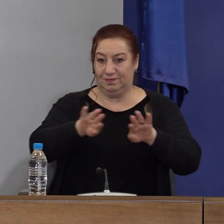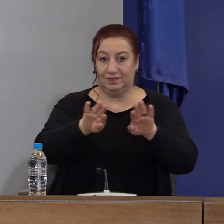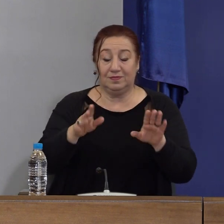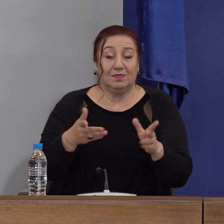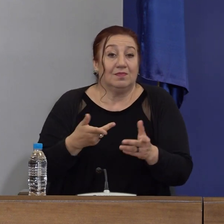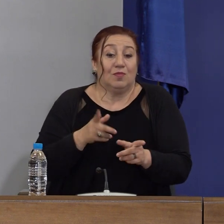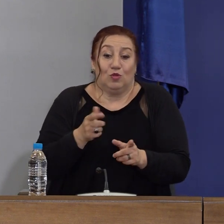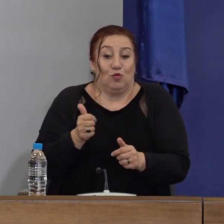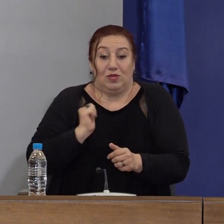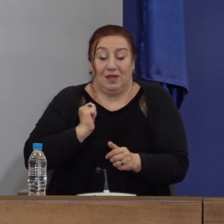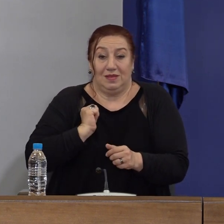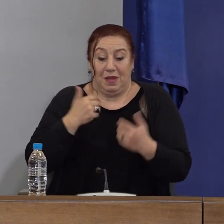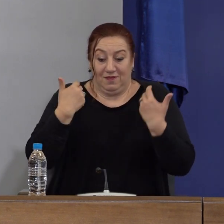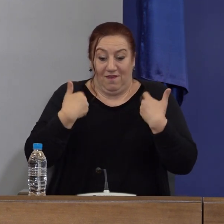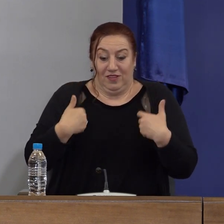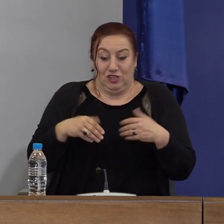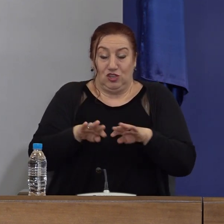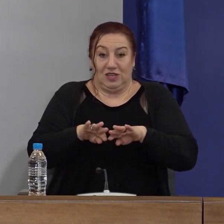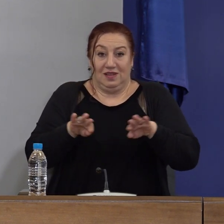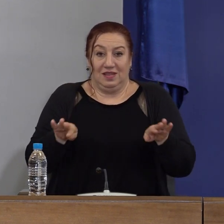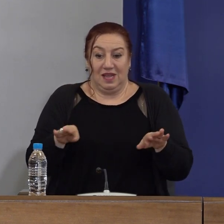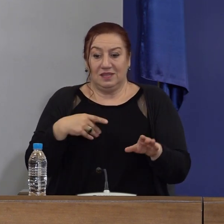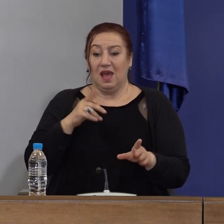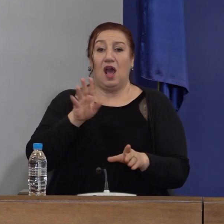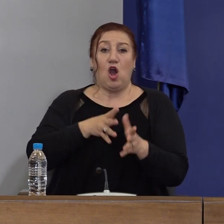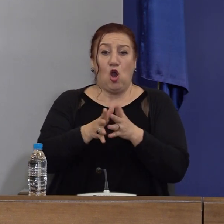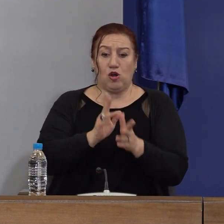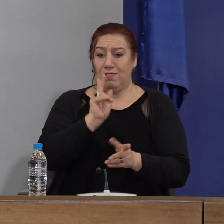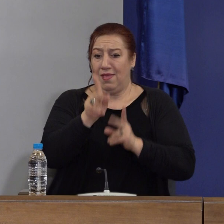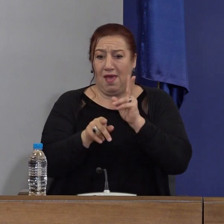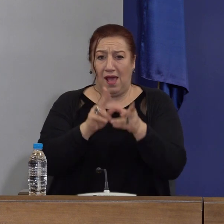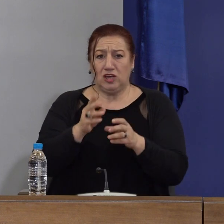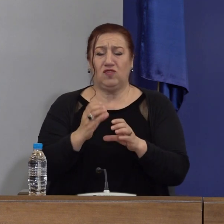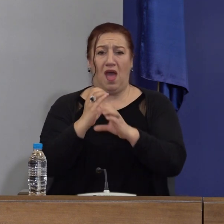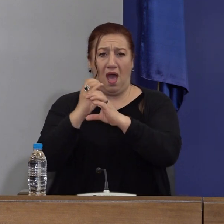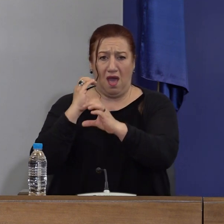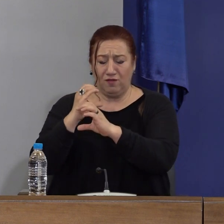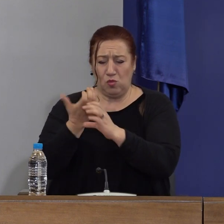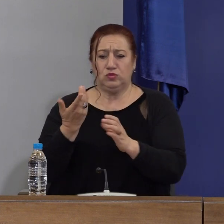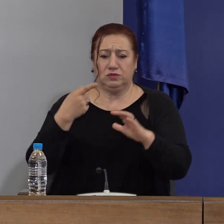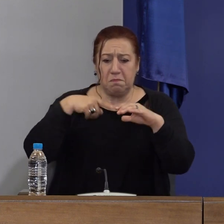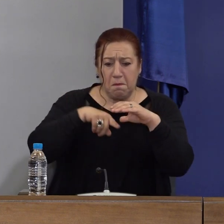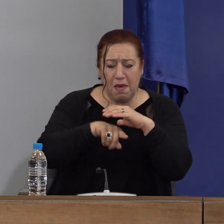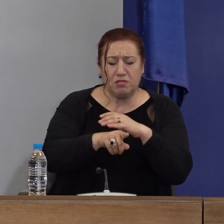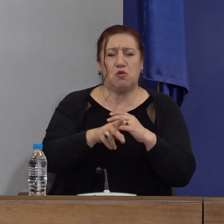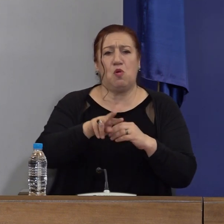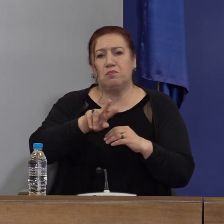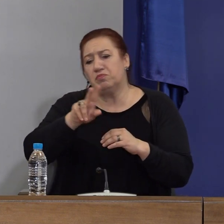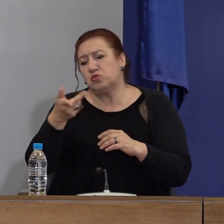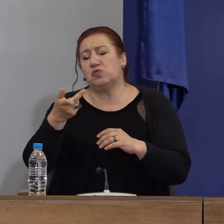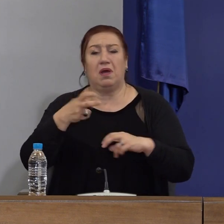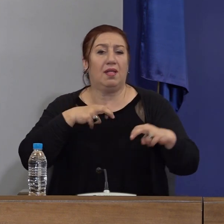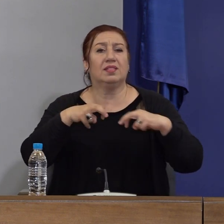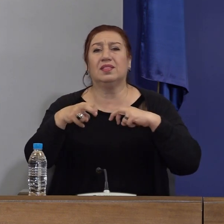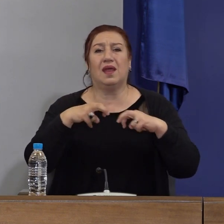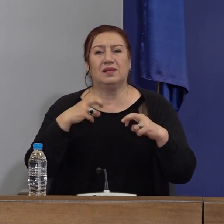физическата дистанция между хората, които са в съответния автобус, метро или каквото и да е друго обществено